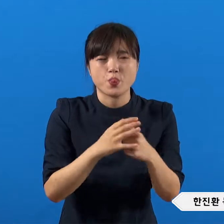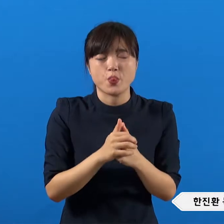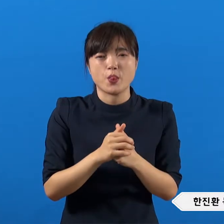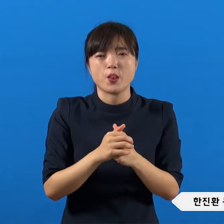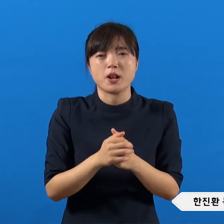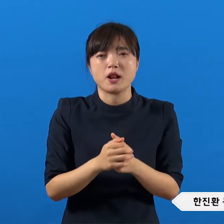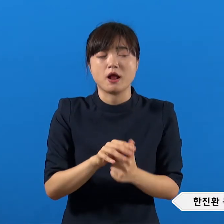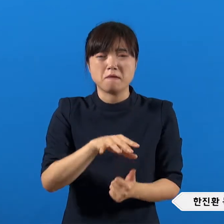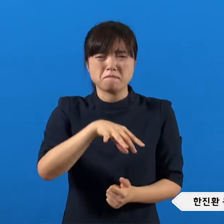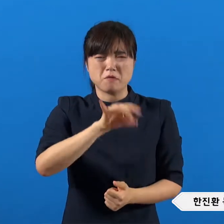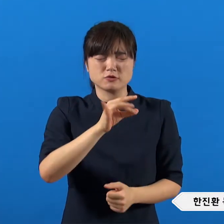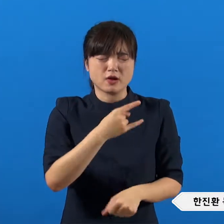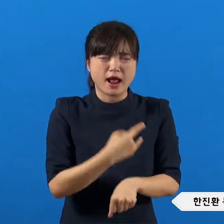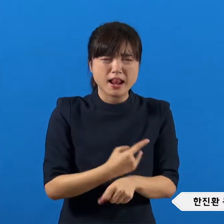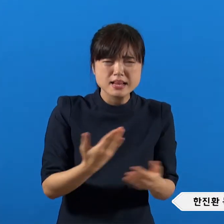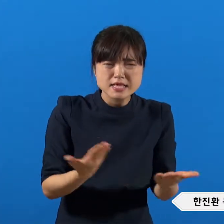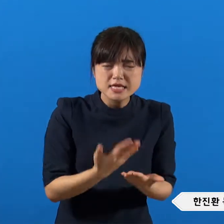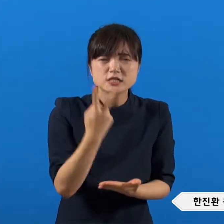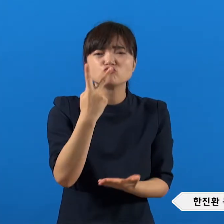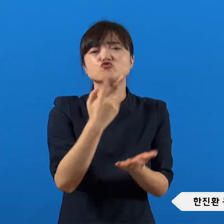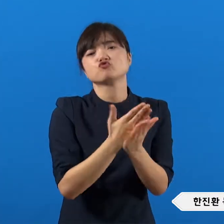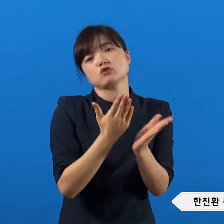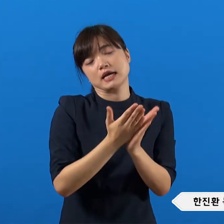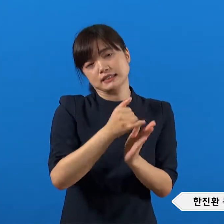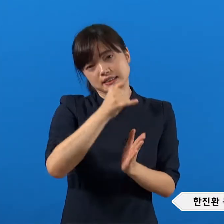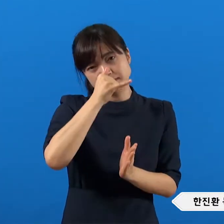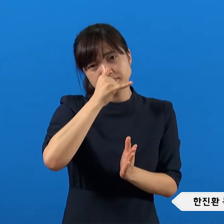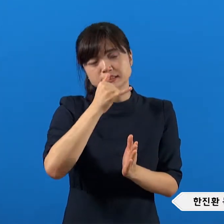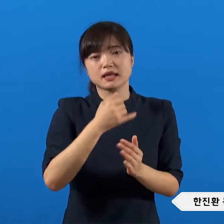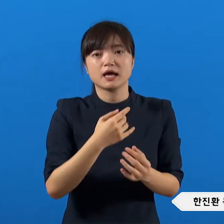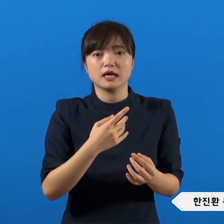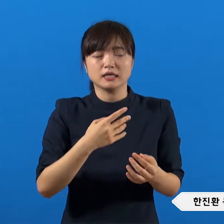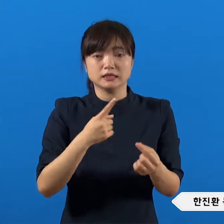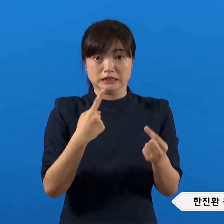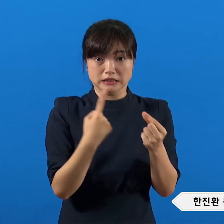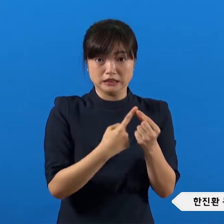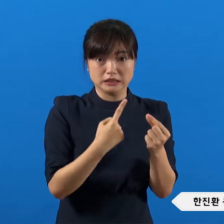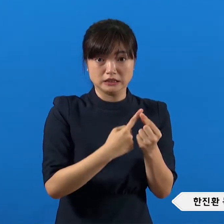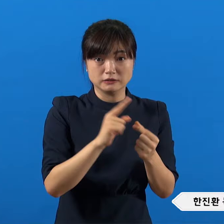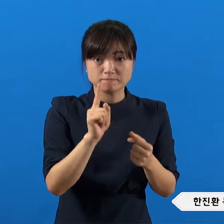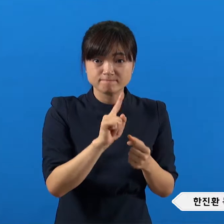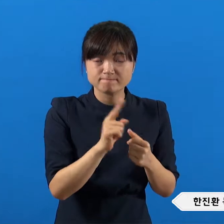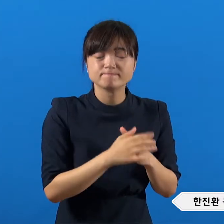우리가 우선적으로 해야 될 일 2가지를 가르쳐 주고 계십니다.